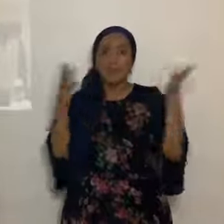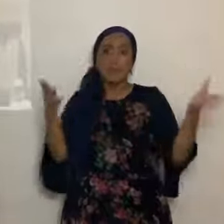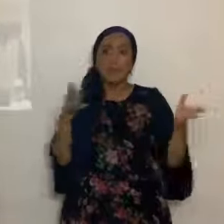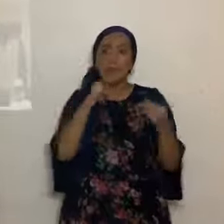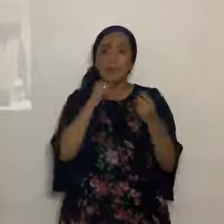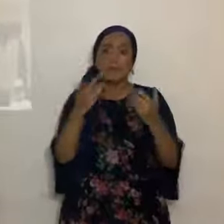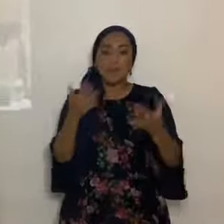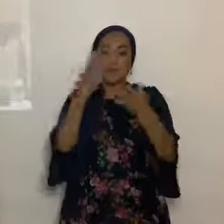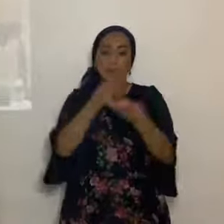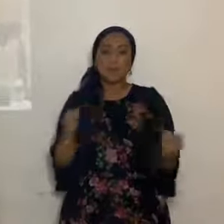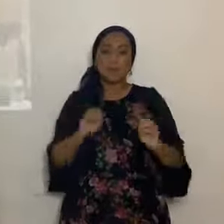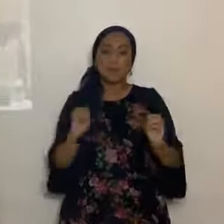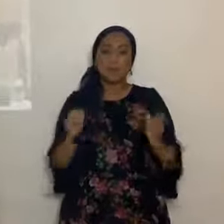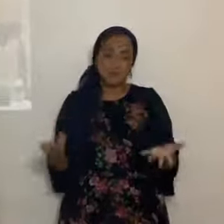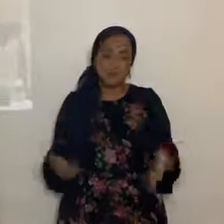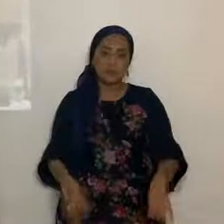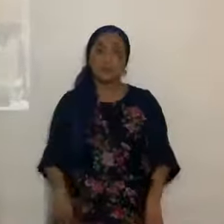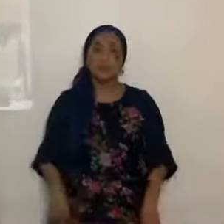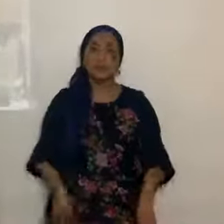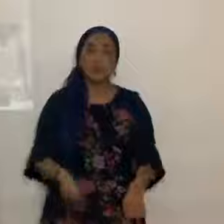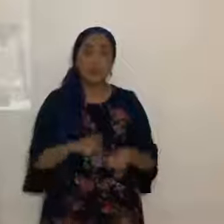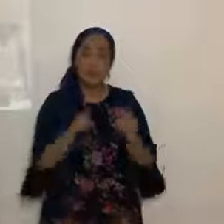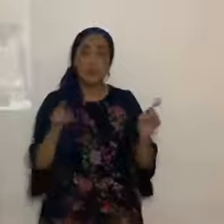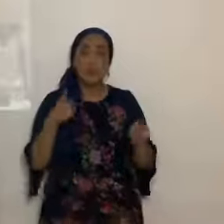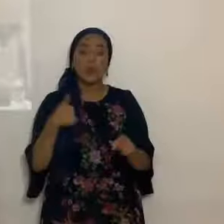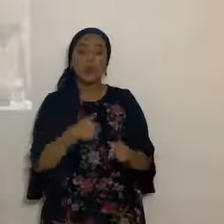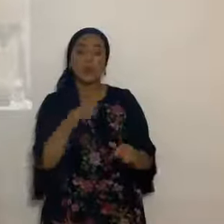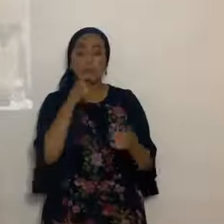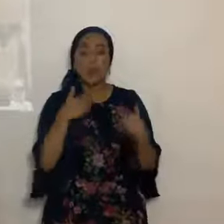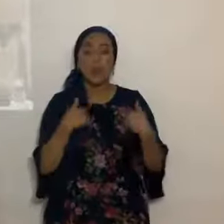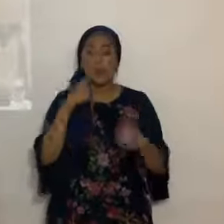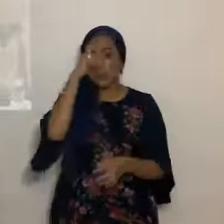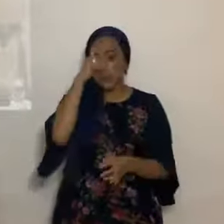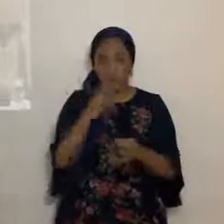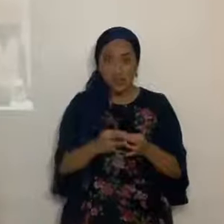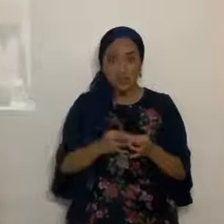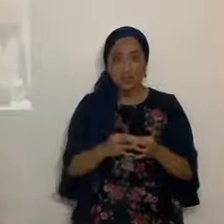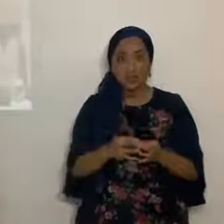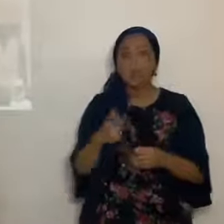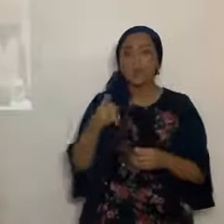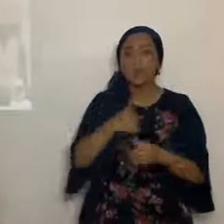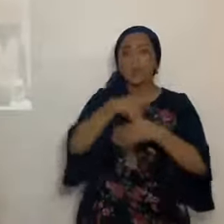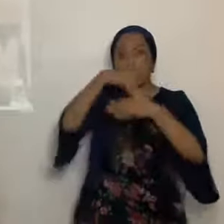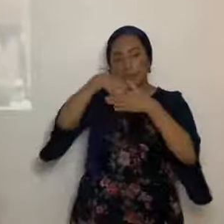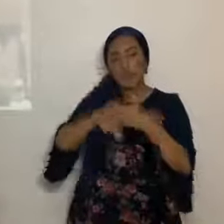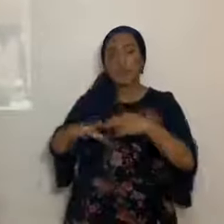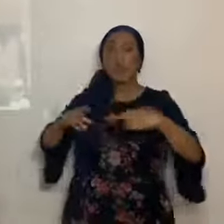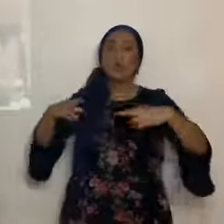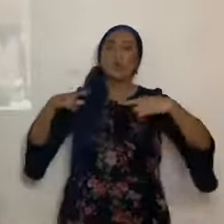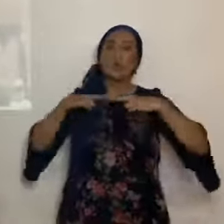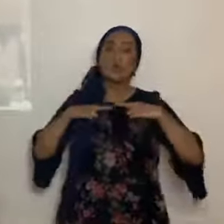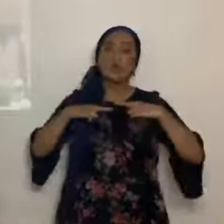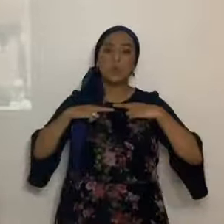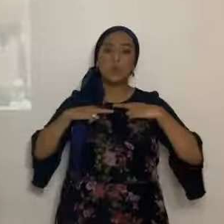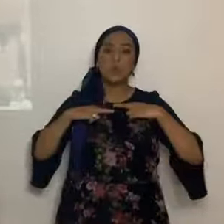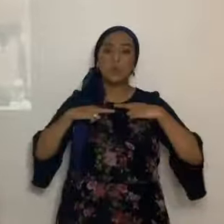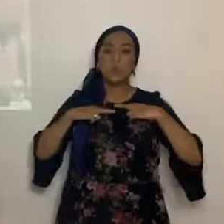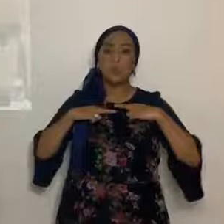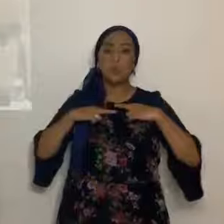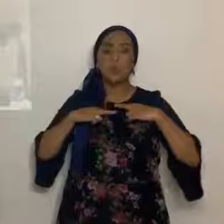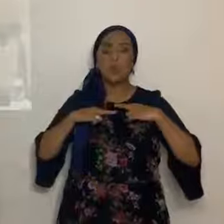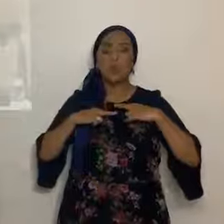hecha la sanidad. Pero los que hemos creído, entramos en el reposo de la manera que dijo. Por